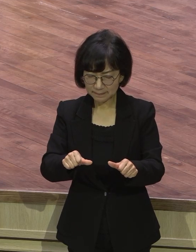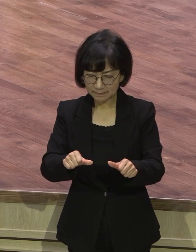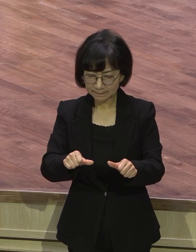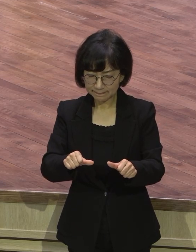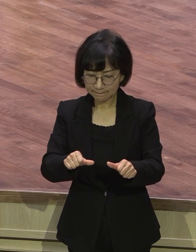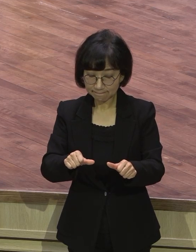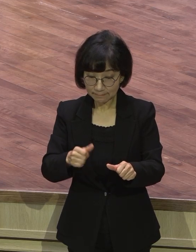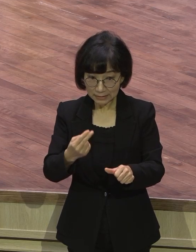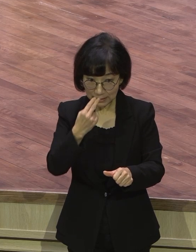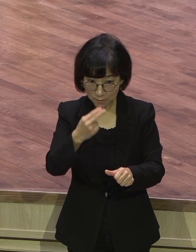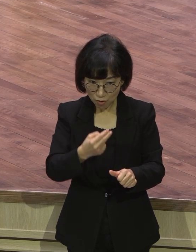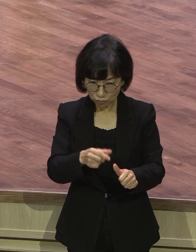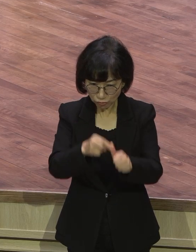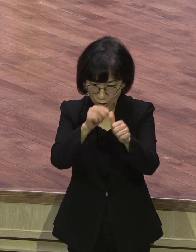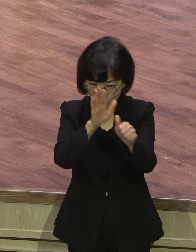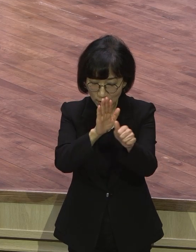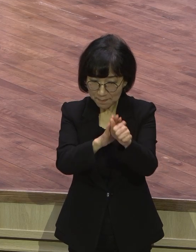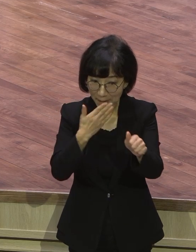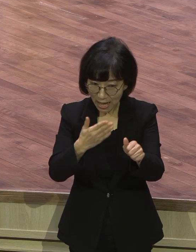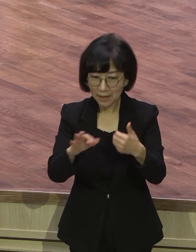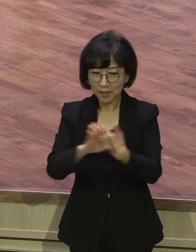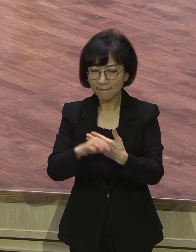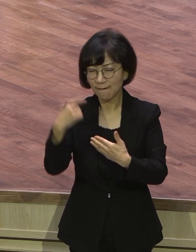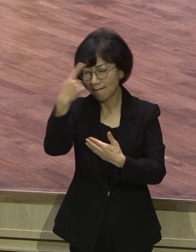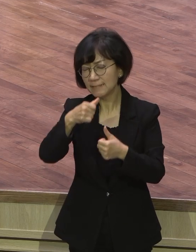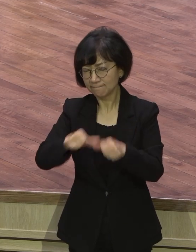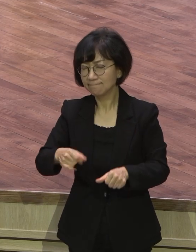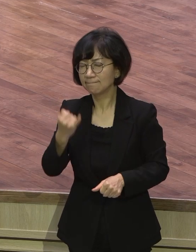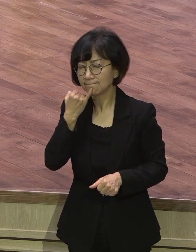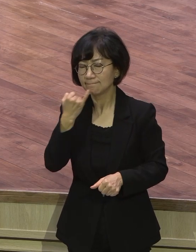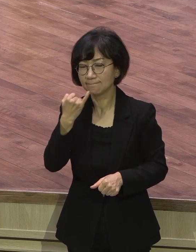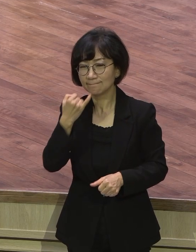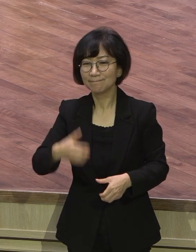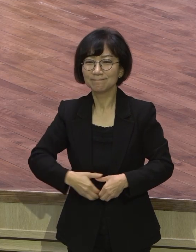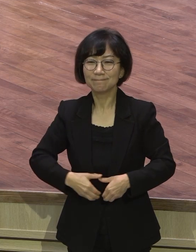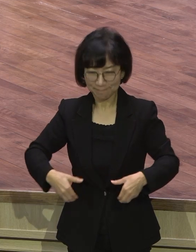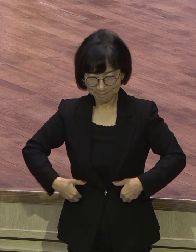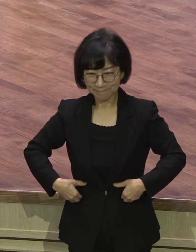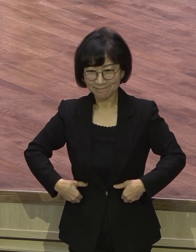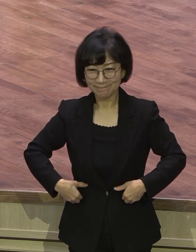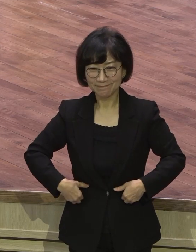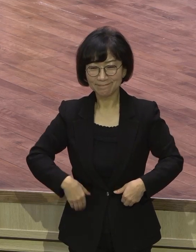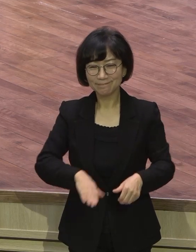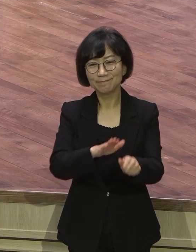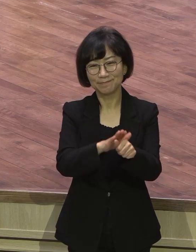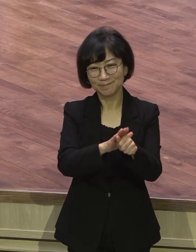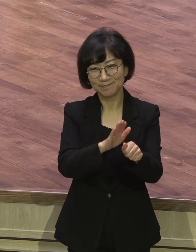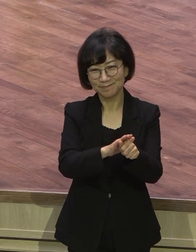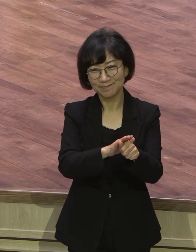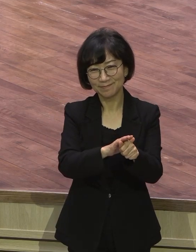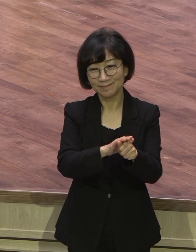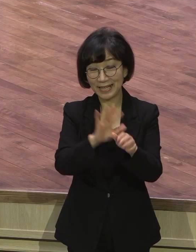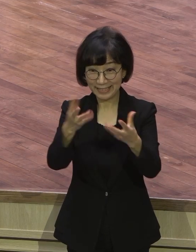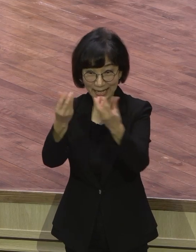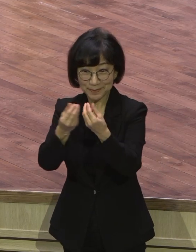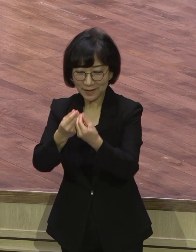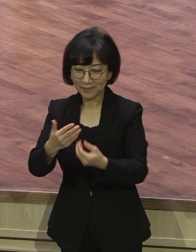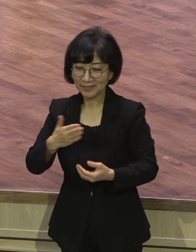생명 살리는 선택을 하라는 얘기에요. 예를 들면 제가 개척을 할 때입니다.